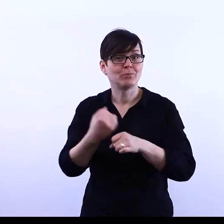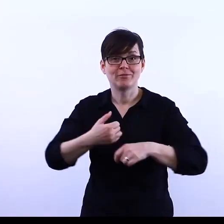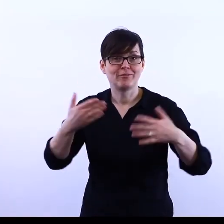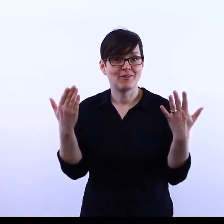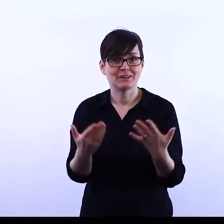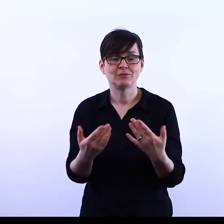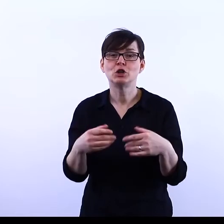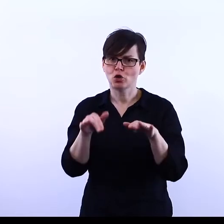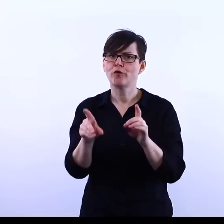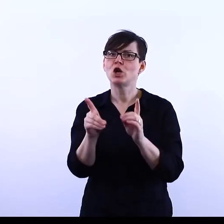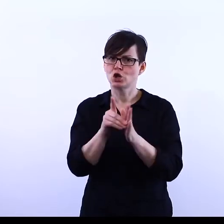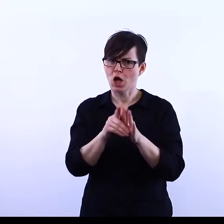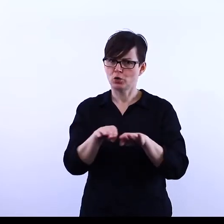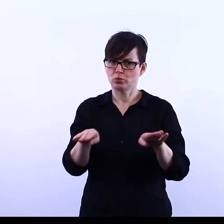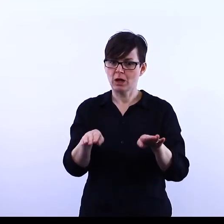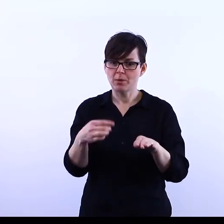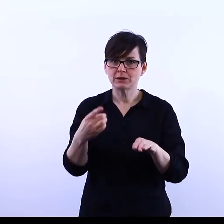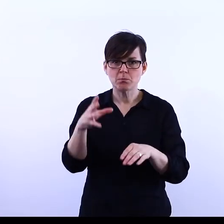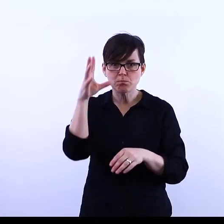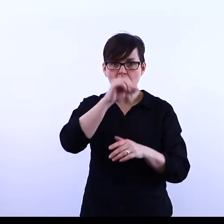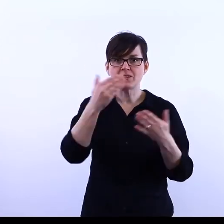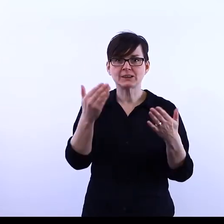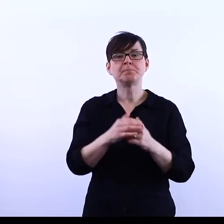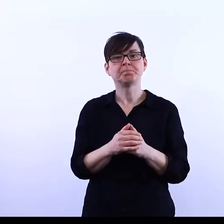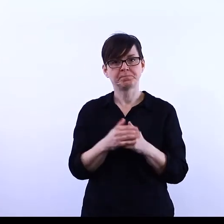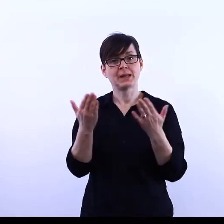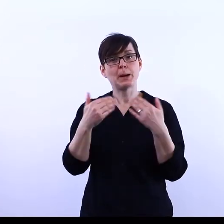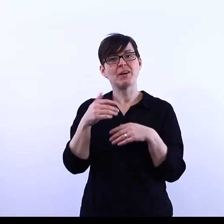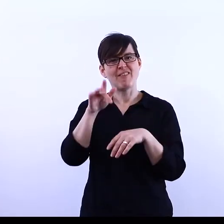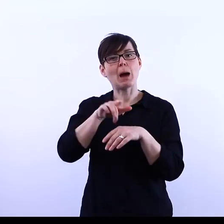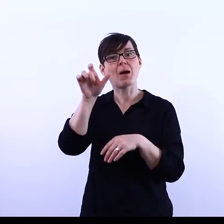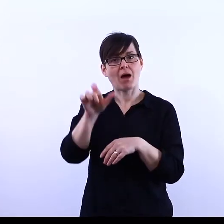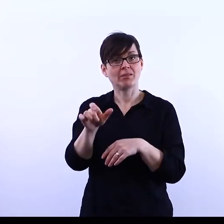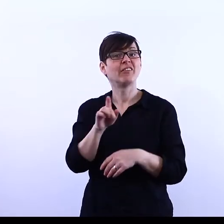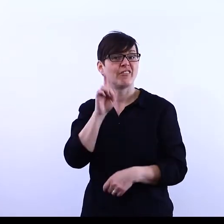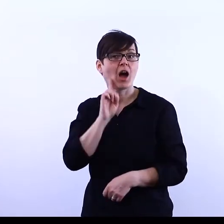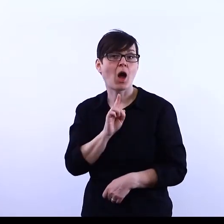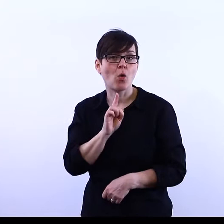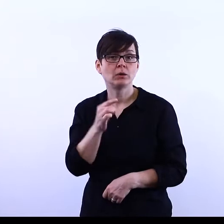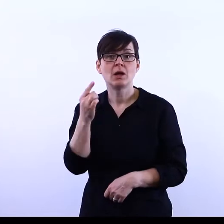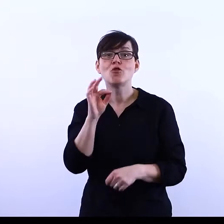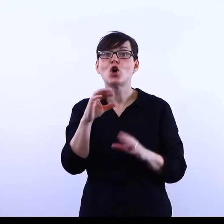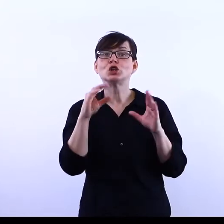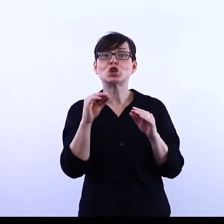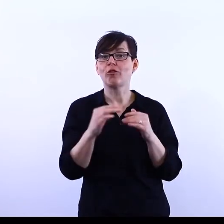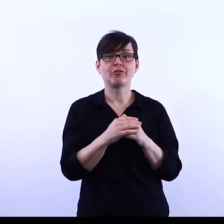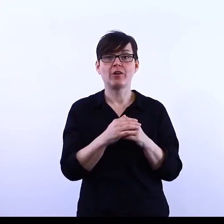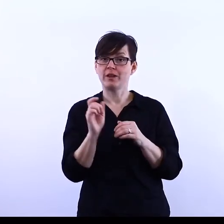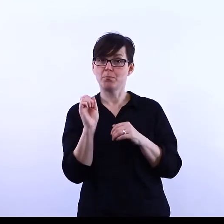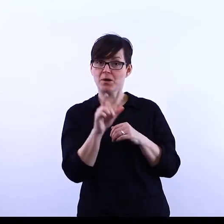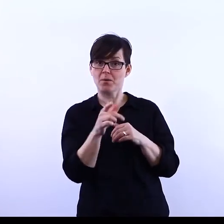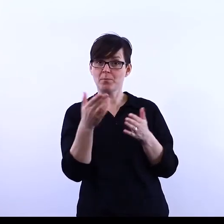Datengrundlage erlernt, ist, dass weibliche Bewerberinnen bei Amazon für Software-Ingenieurs-Posten